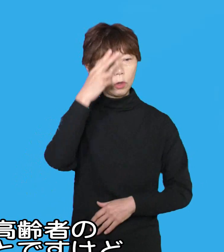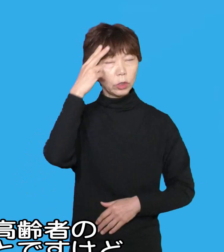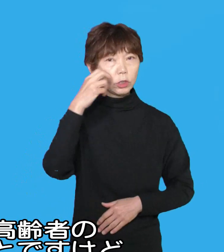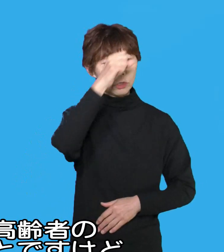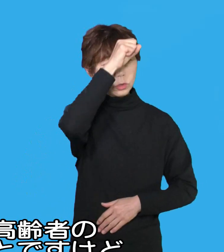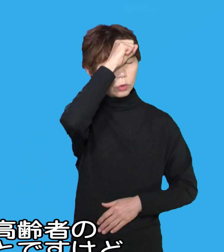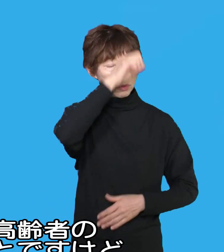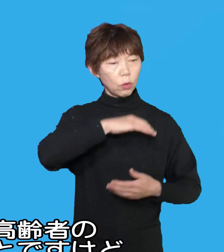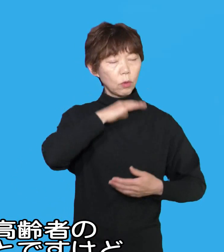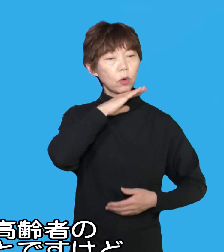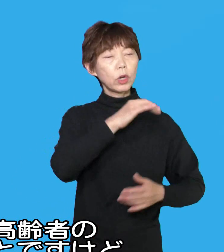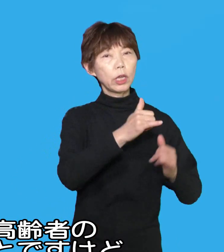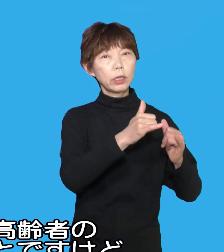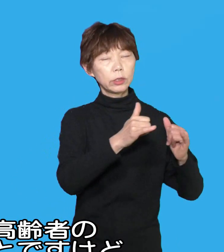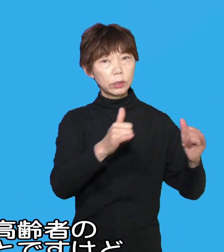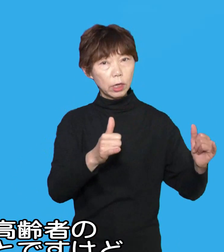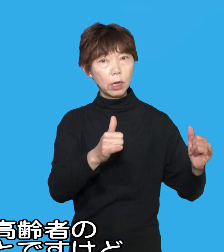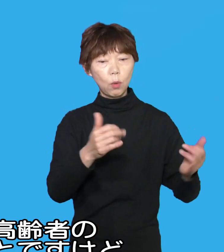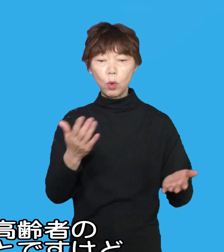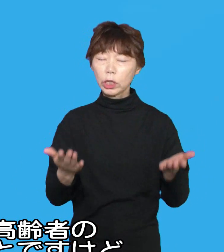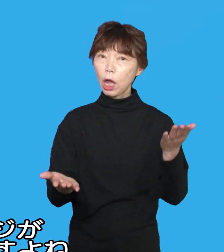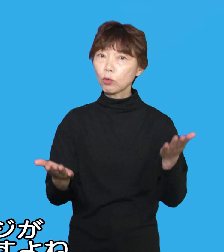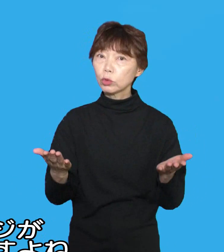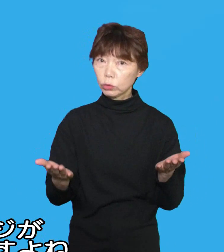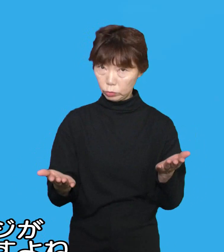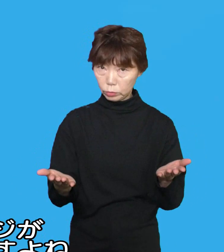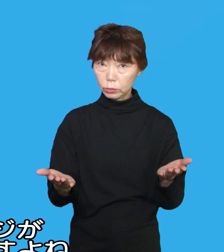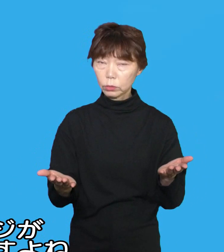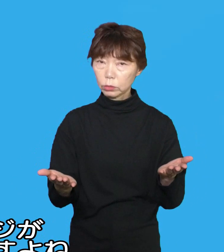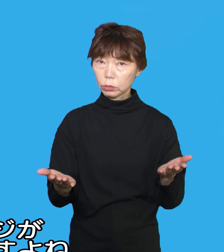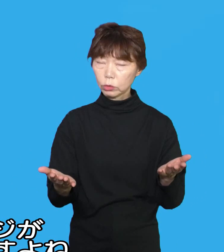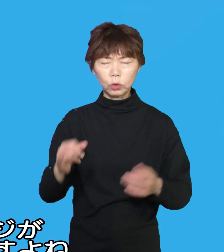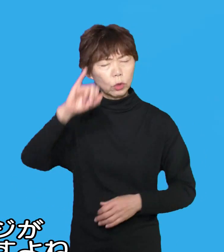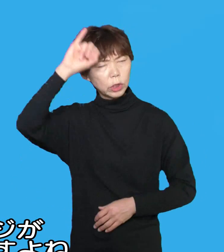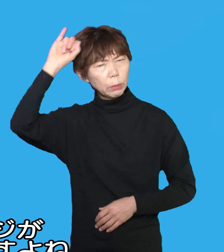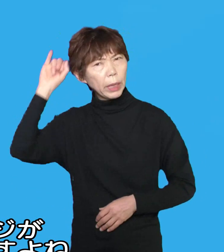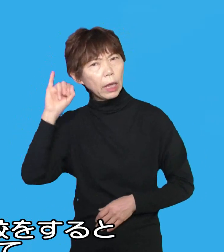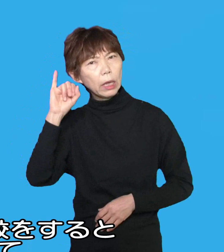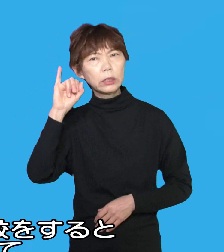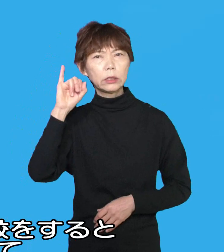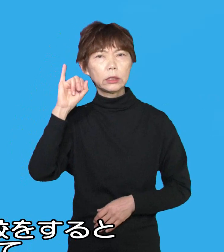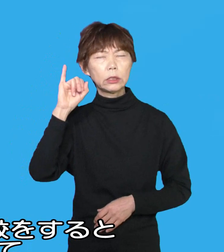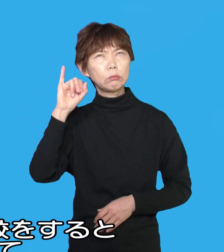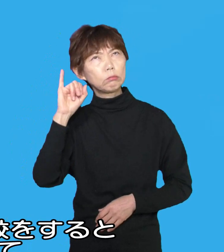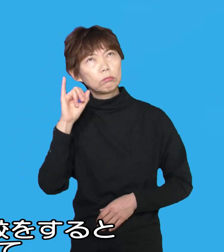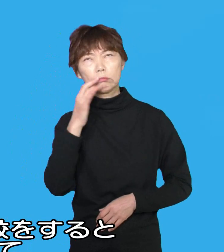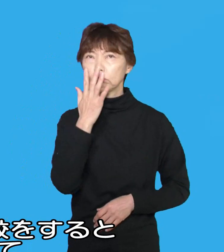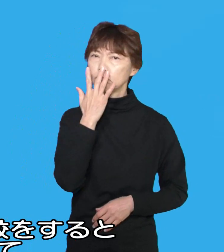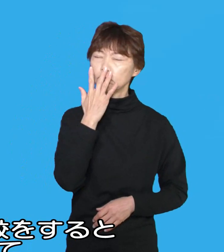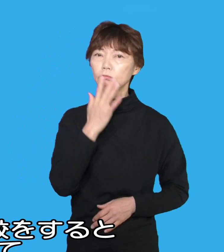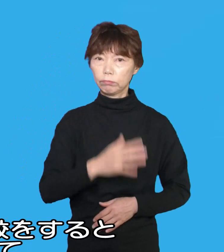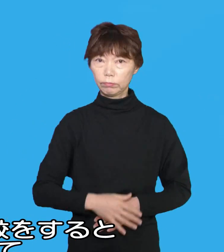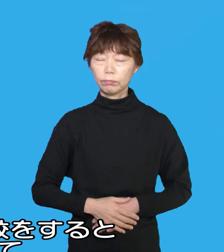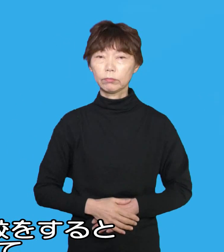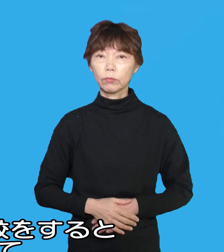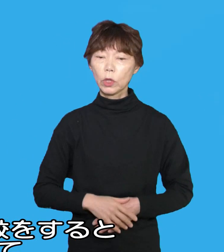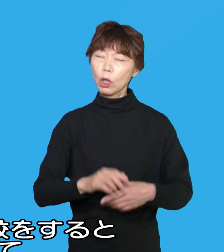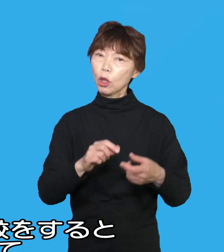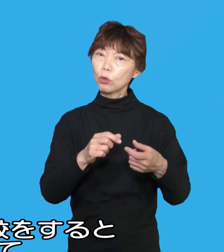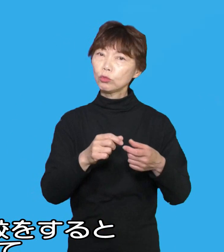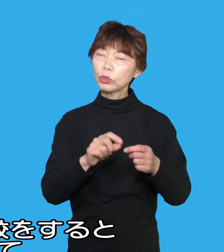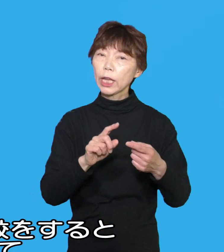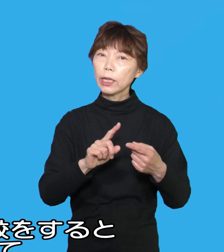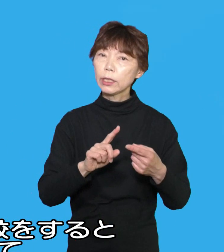較を するということなんですけど、ちょっとイメージが湧きづらいんですよね。具体的にどん